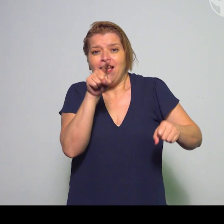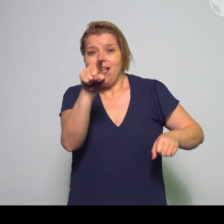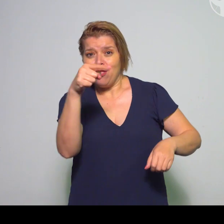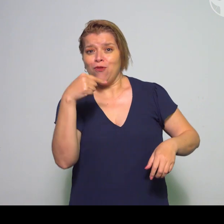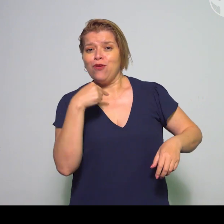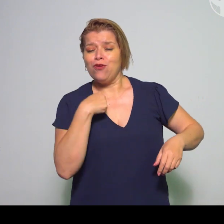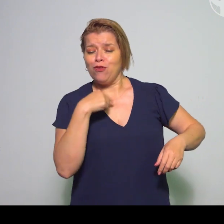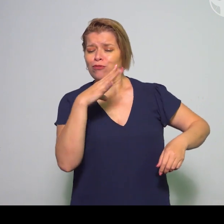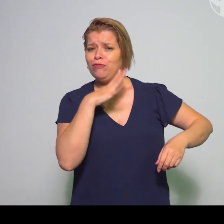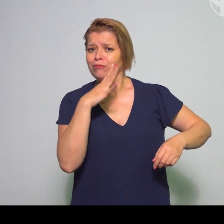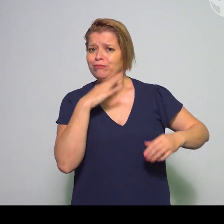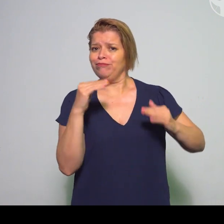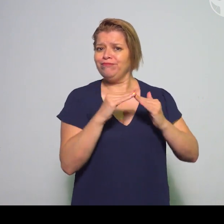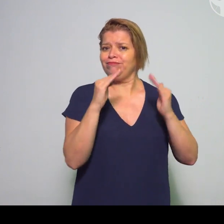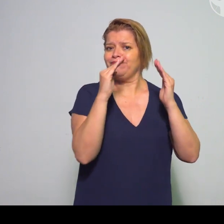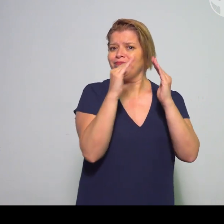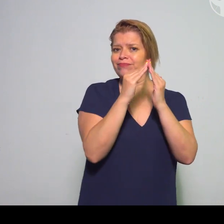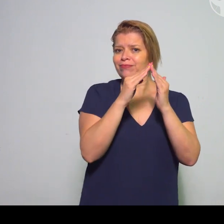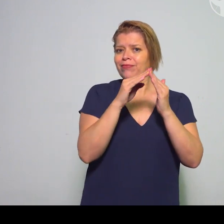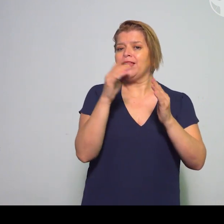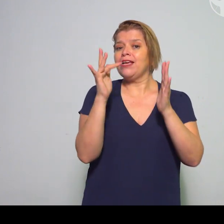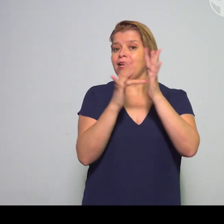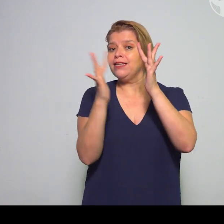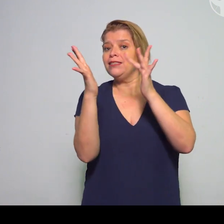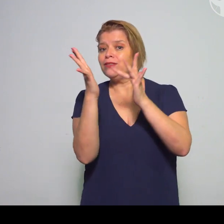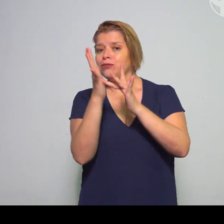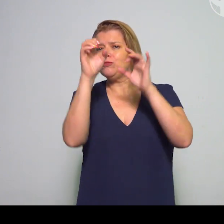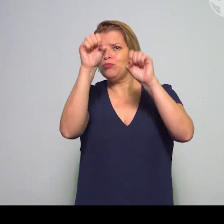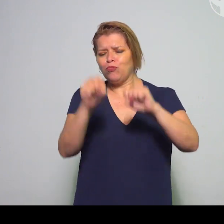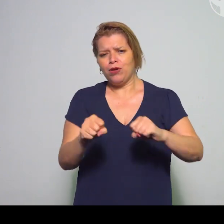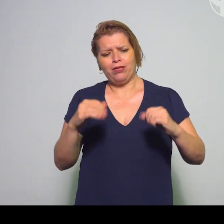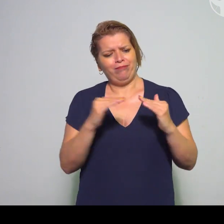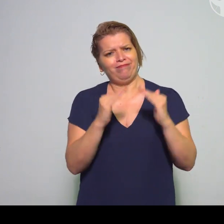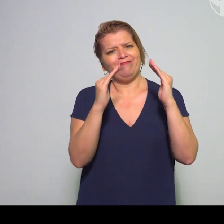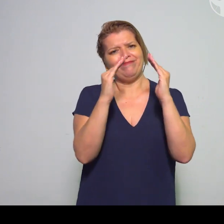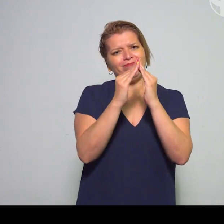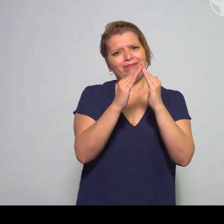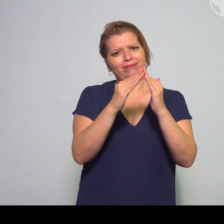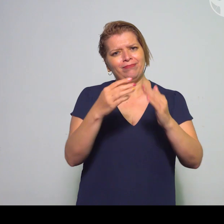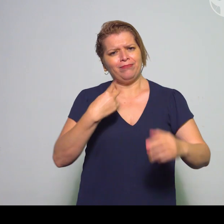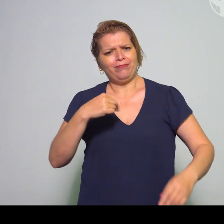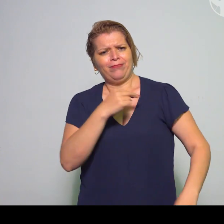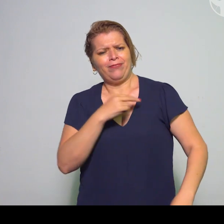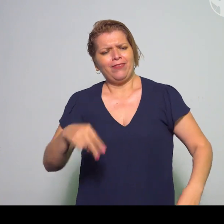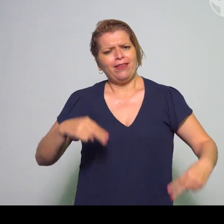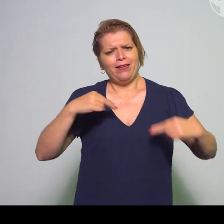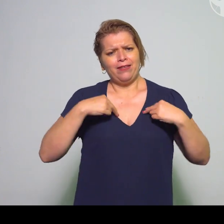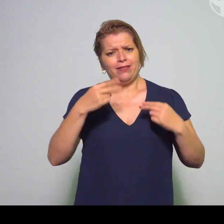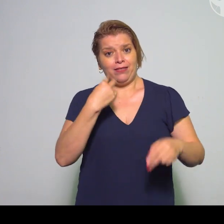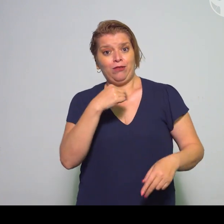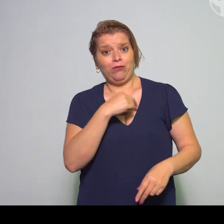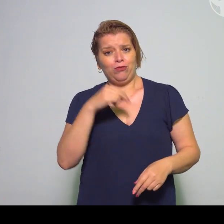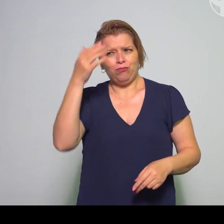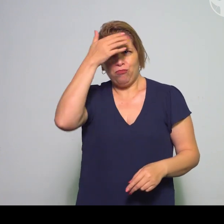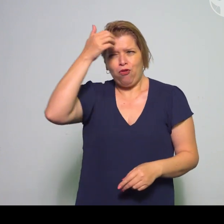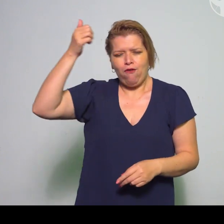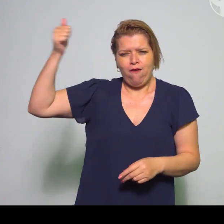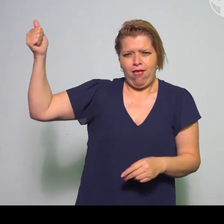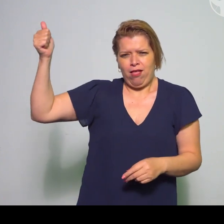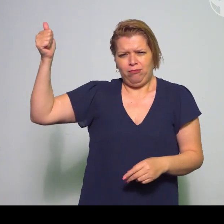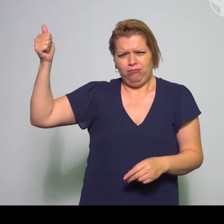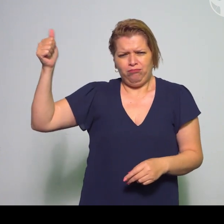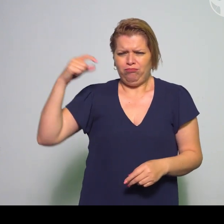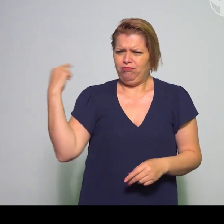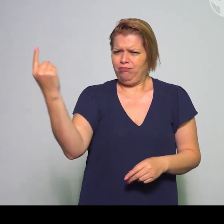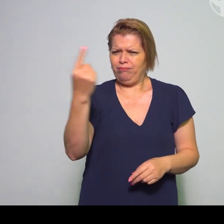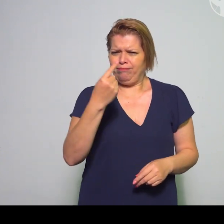molido para que tú y yo fuéramos restaurados. Él es capaz de poder restaurarnos si nosotros en primer